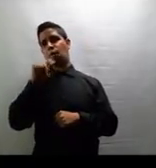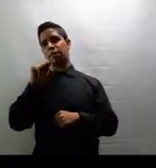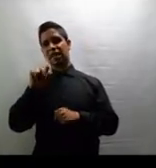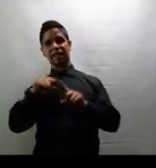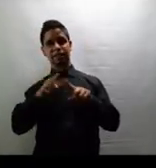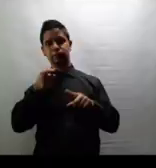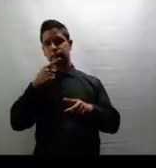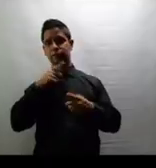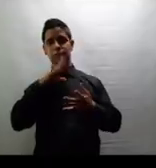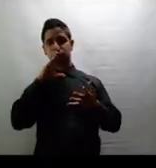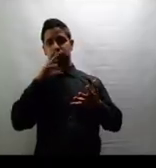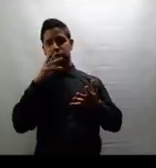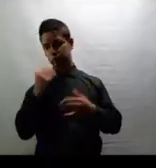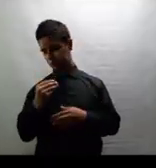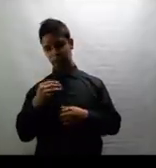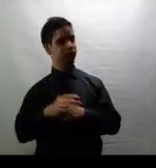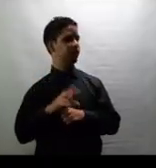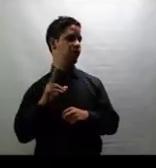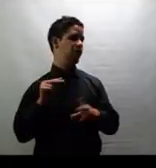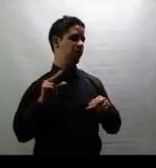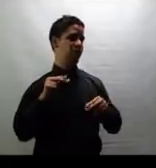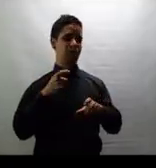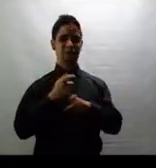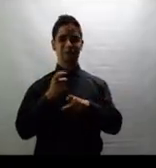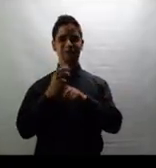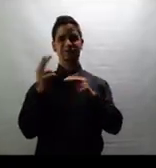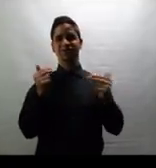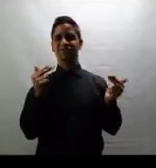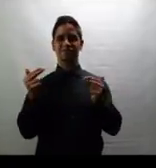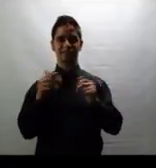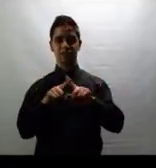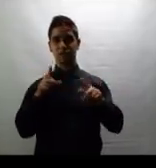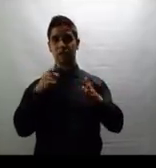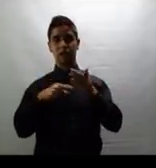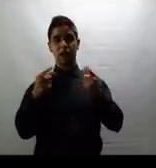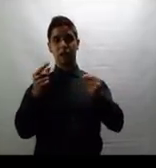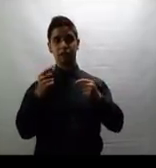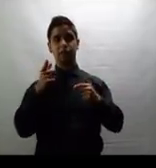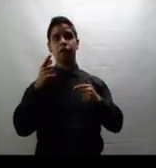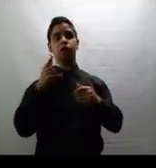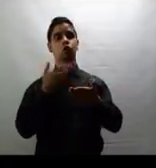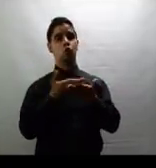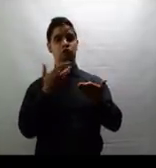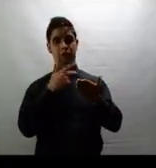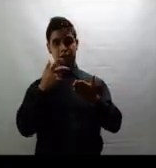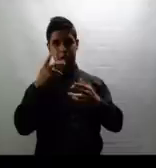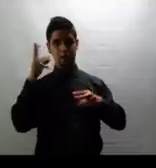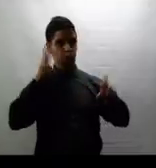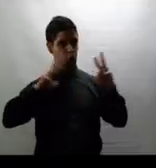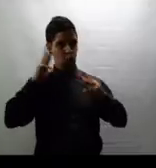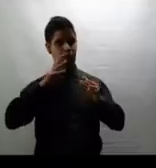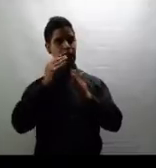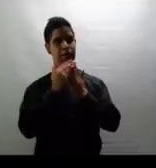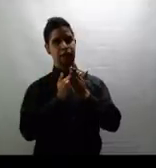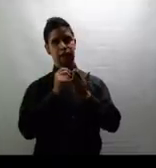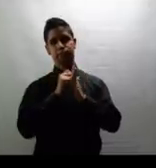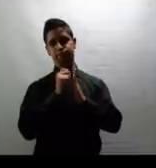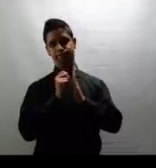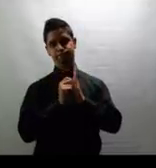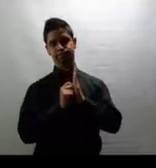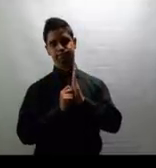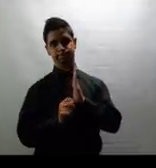no no no no haz una lista de las cosas que te preocupan y esto es verdad yo lo hice